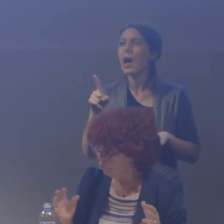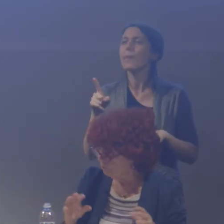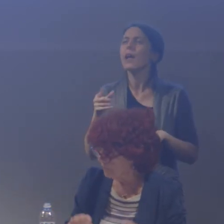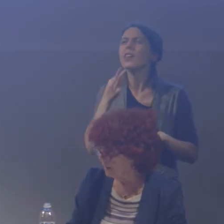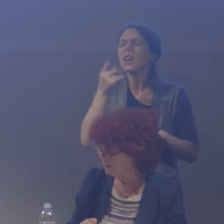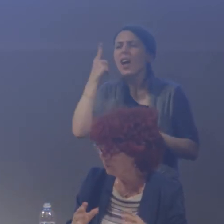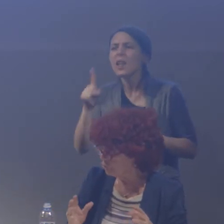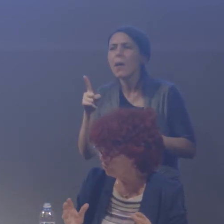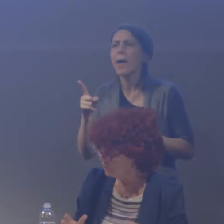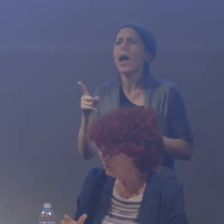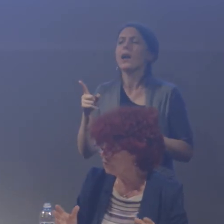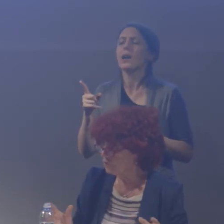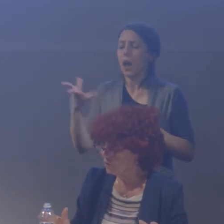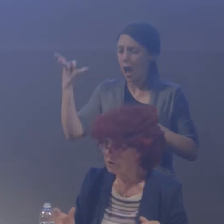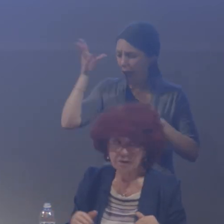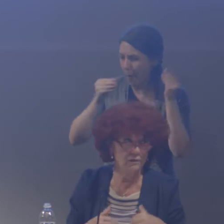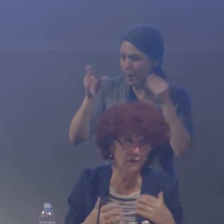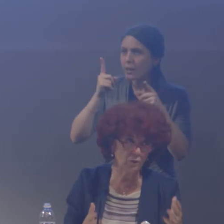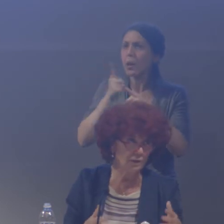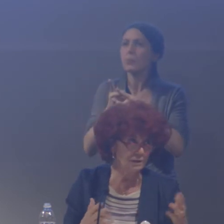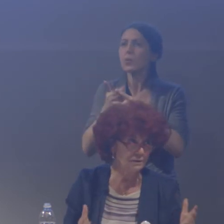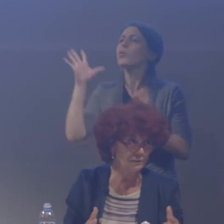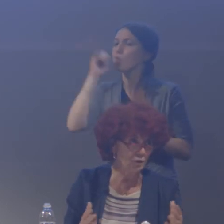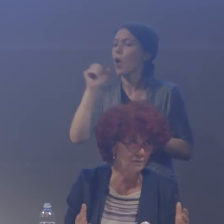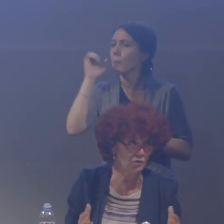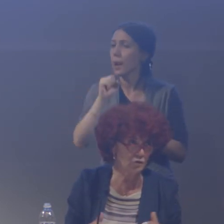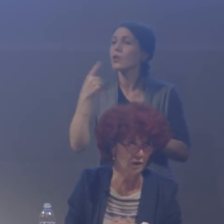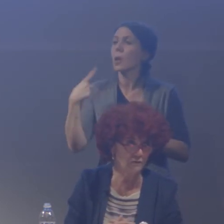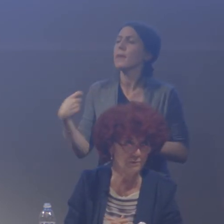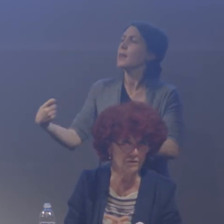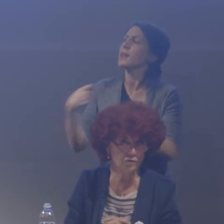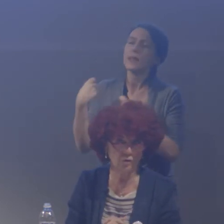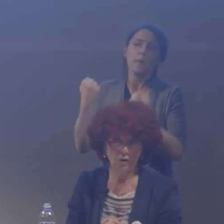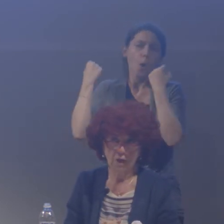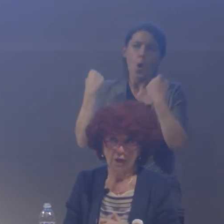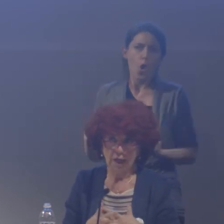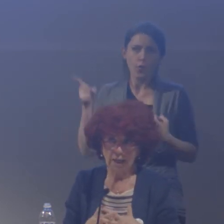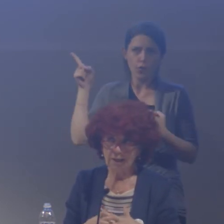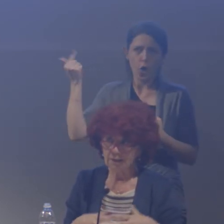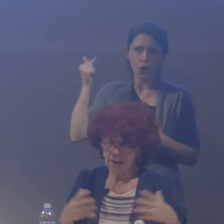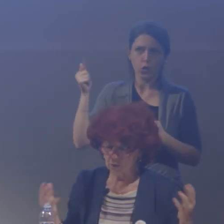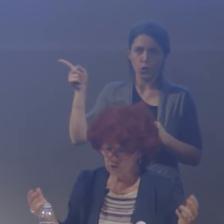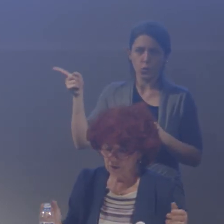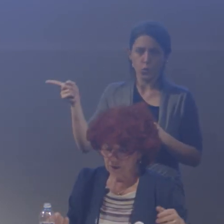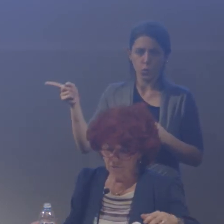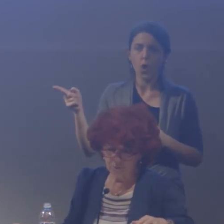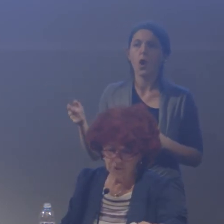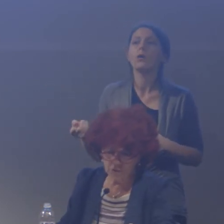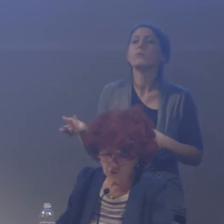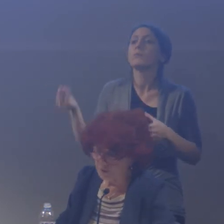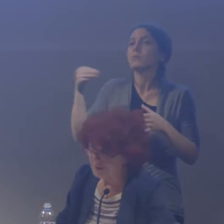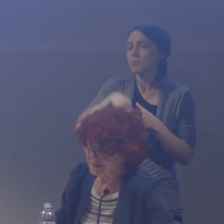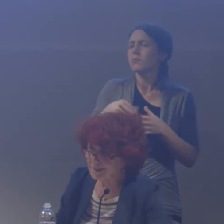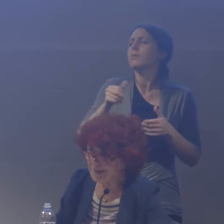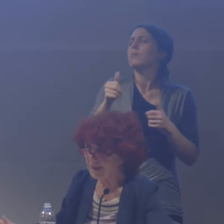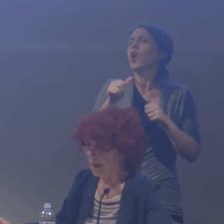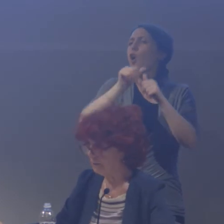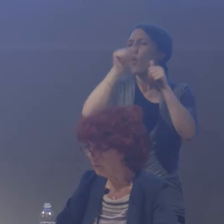saper comprendere ciò che si legge e ciò che si scrive era uno degli stimoli maggiori che aveva messo all'interno sia della